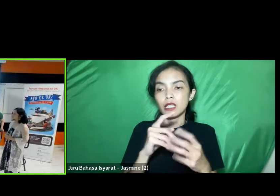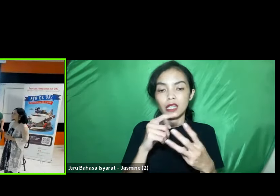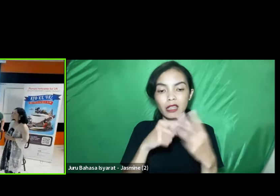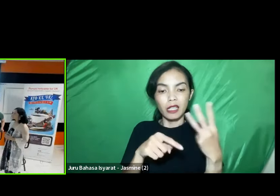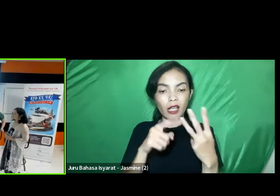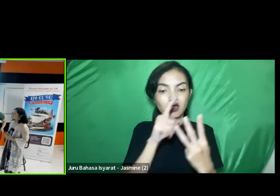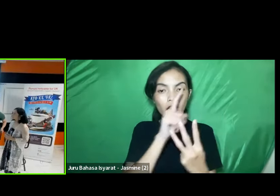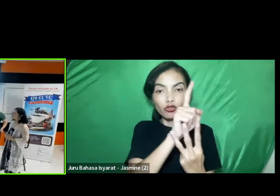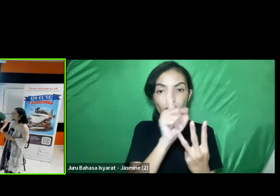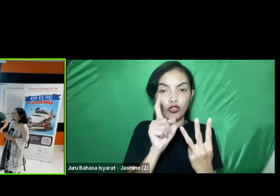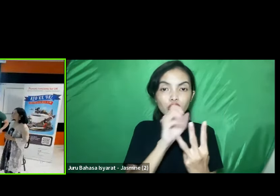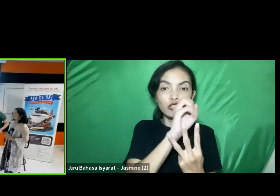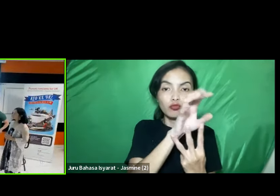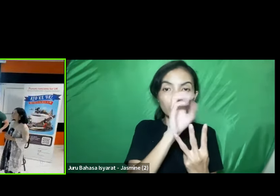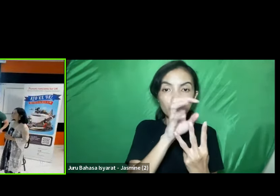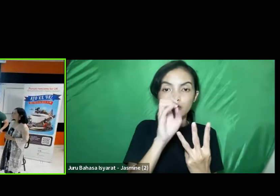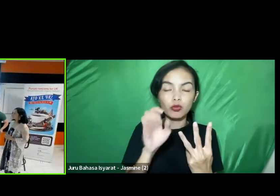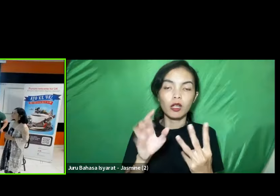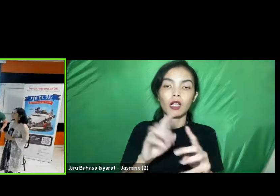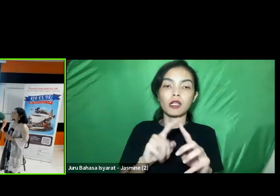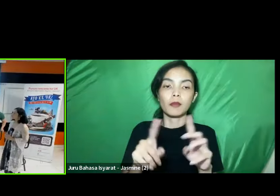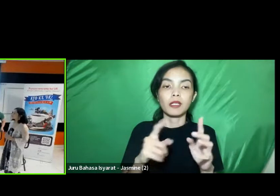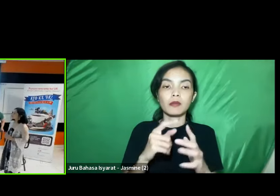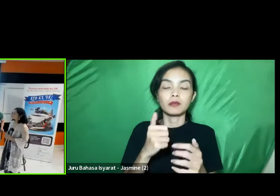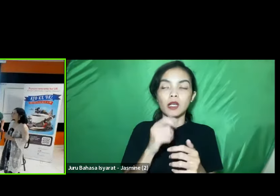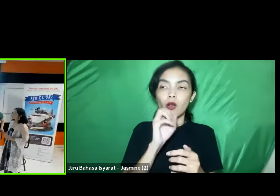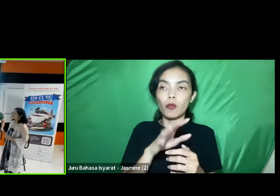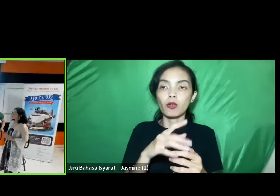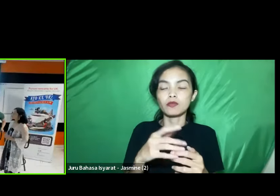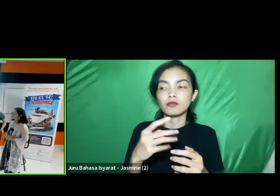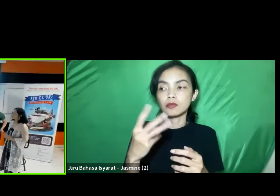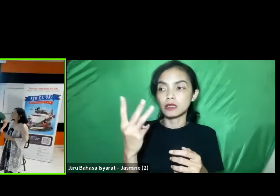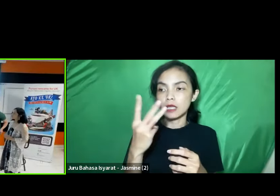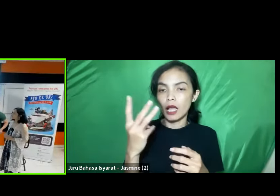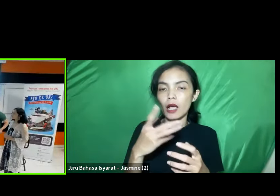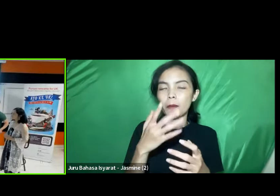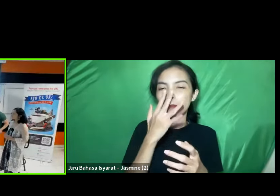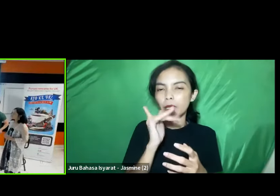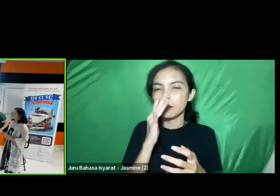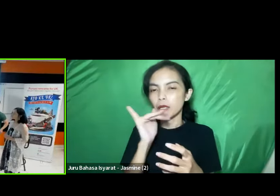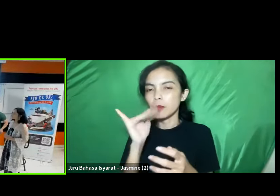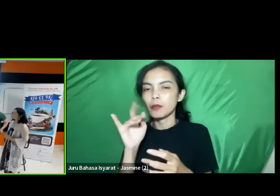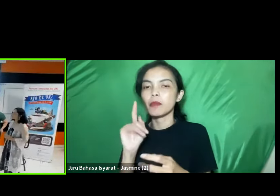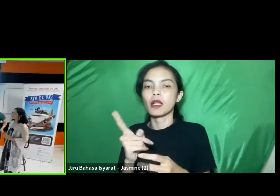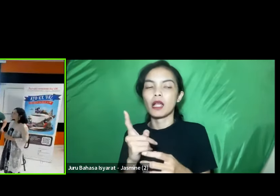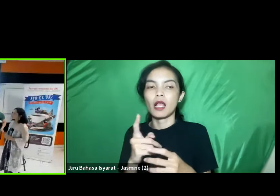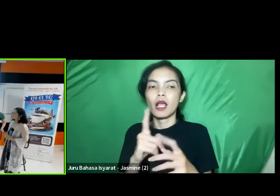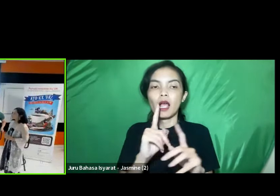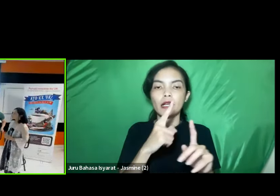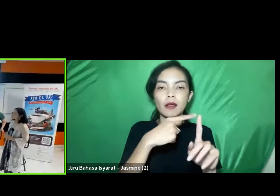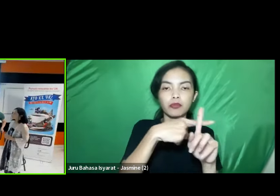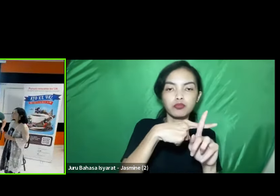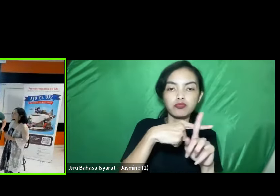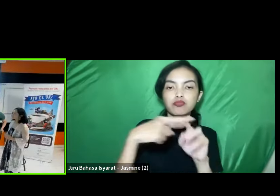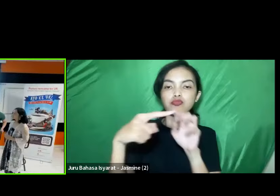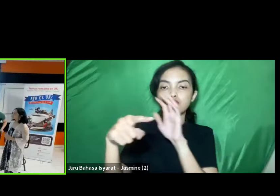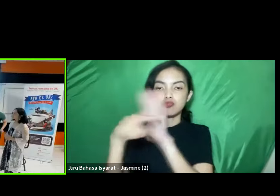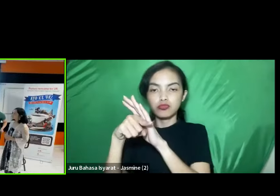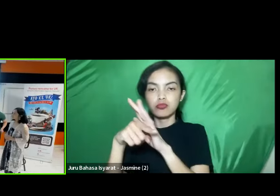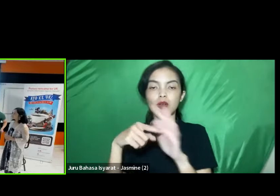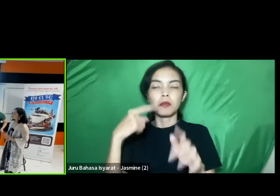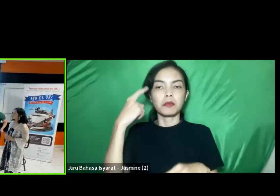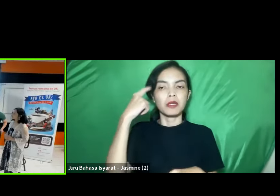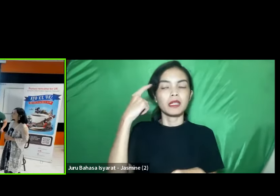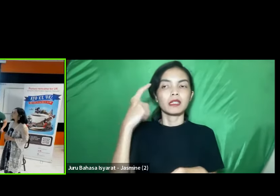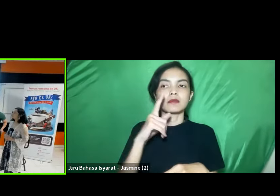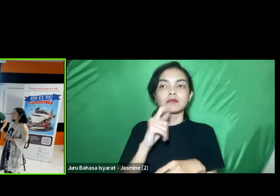jurusan dan kampus yang saya tuju ini sebenarnya hampir semua sama nih punya ee pro and cons yang saya rasa